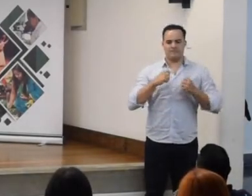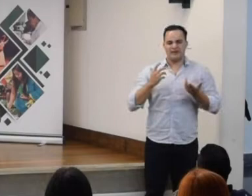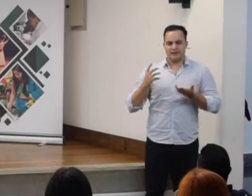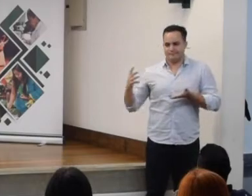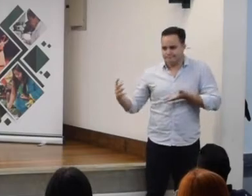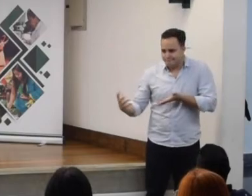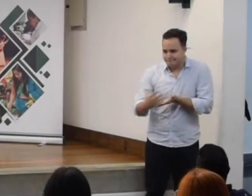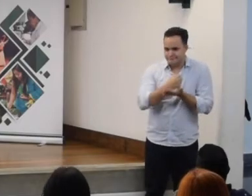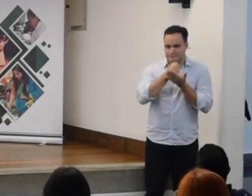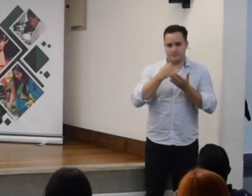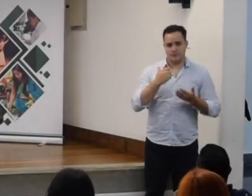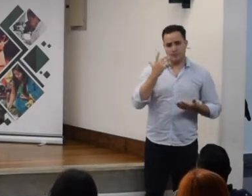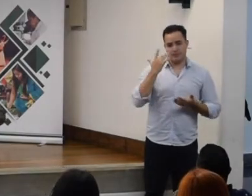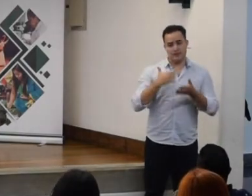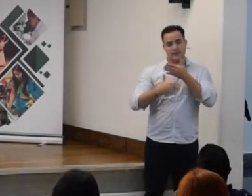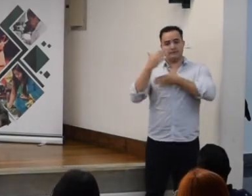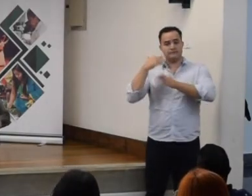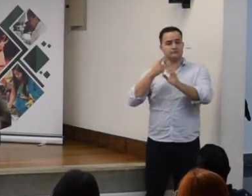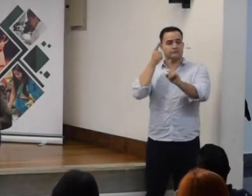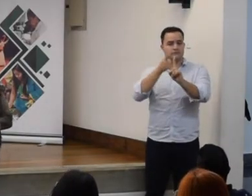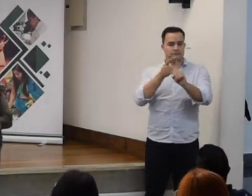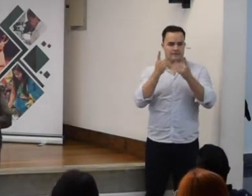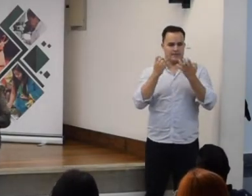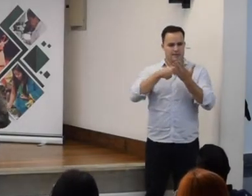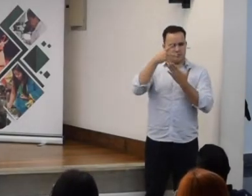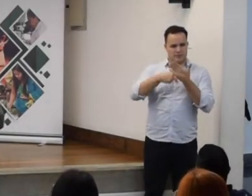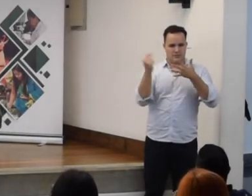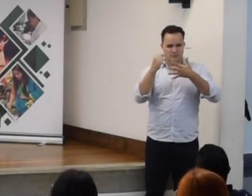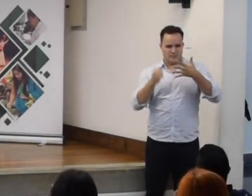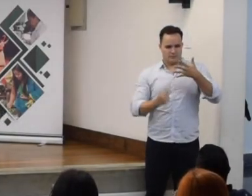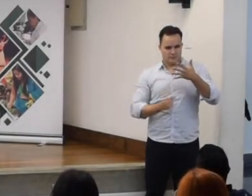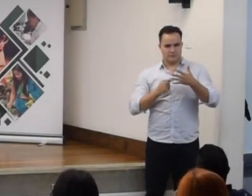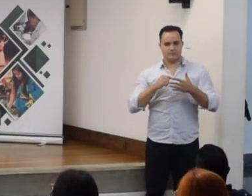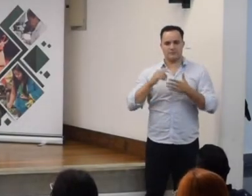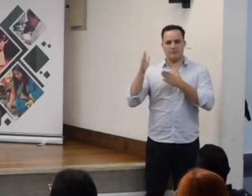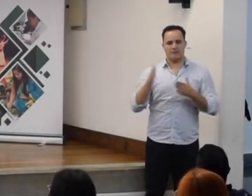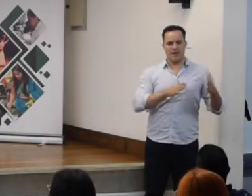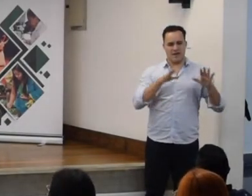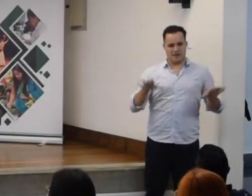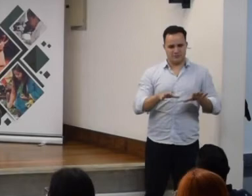nos propusimos en nuestros proyectos en el marco del plan de acción.